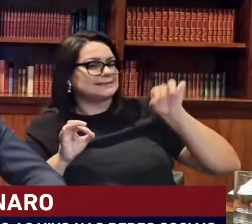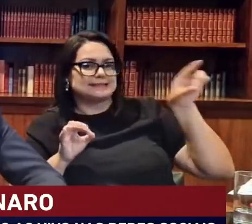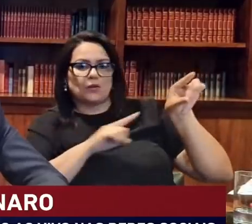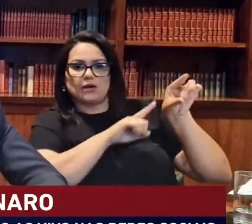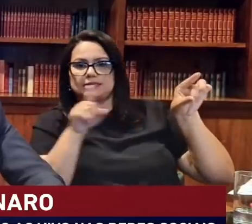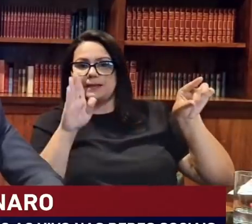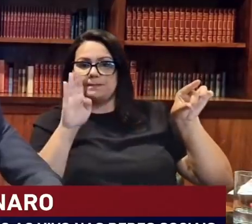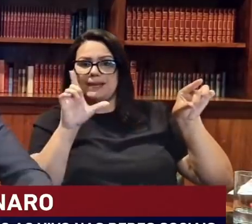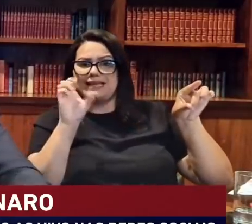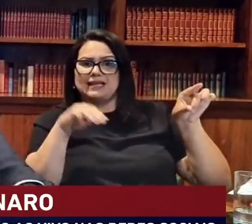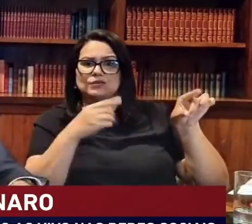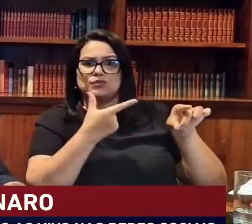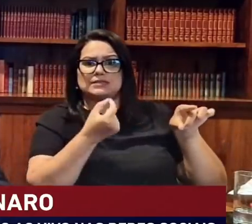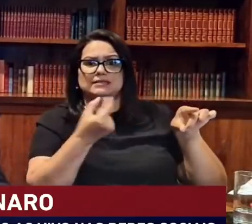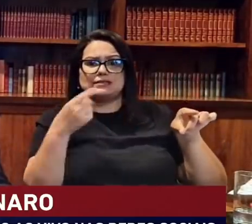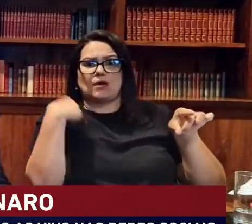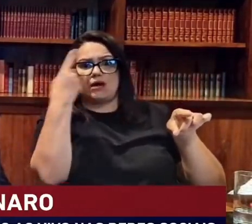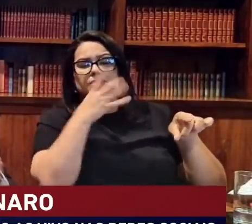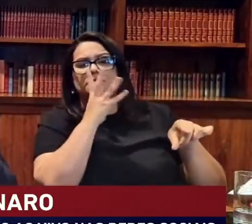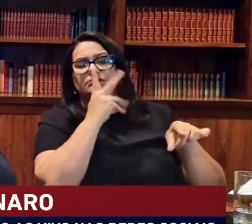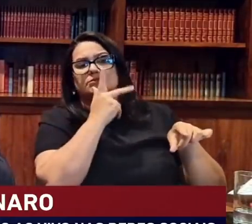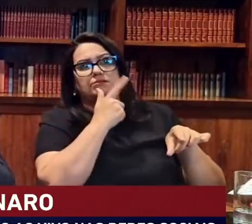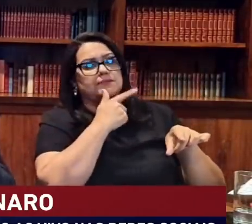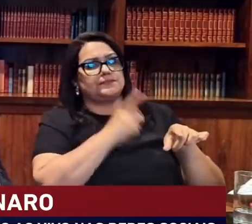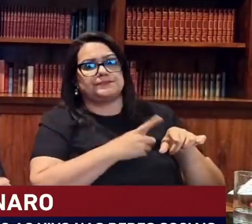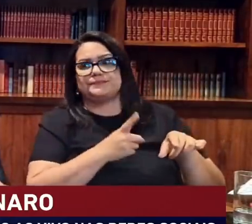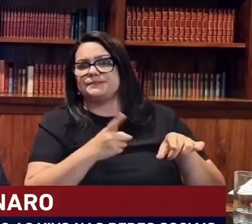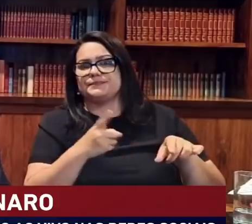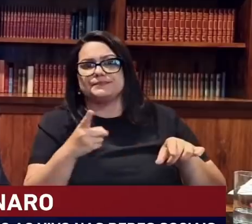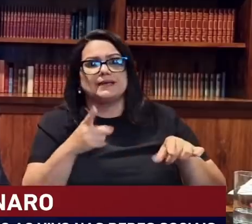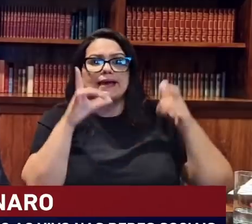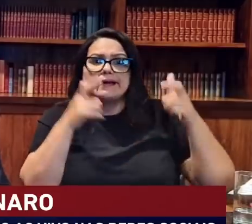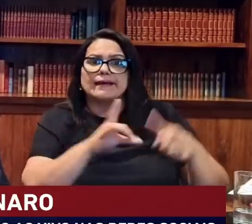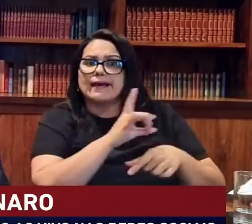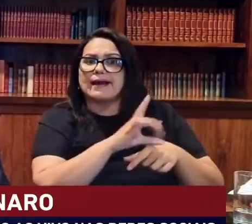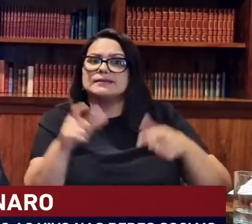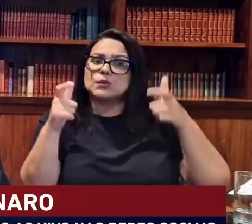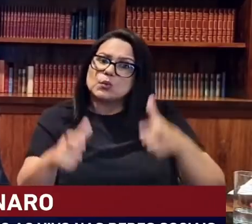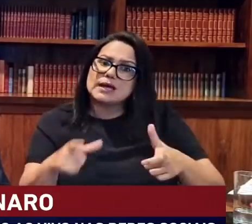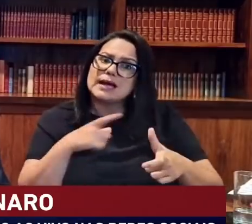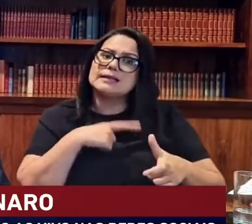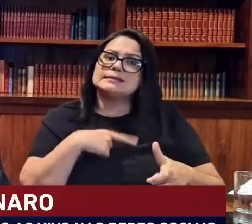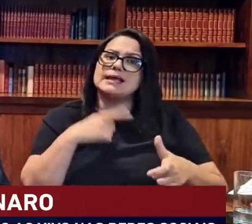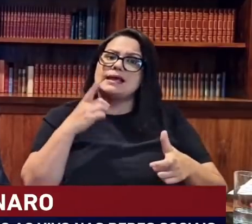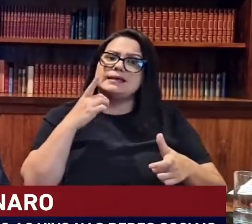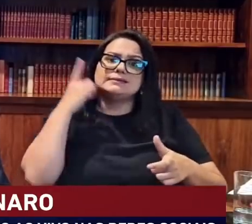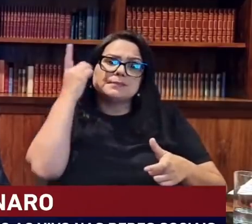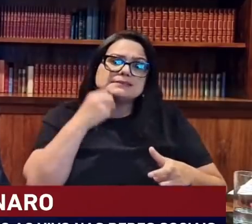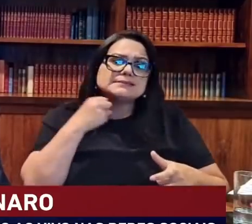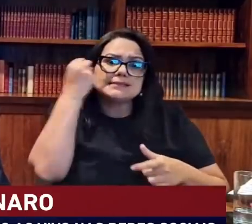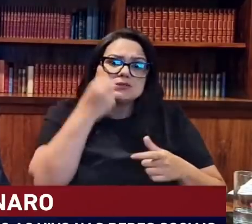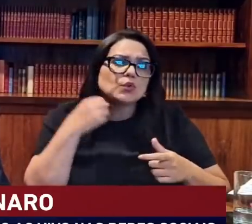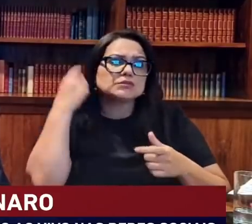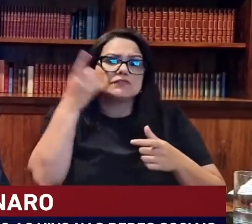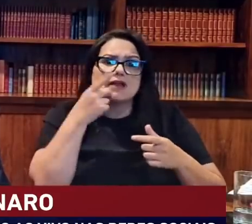tem escritório em Belém, em Marabá, em Redenção. Em cada lugar tem um assessor para falar em nome do deputado. Marajó,